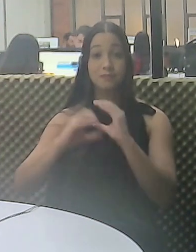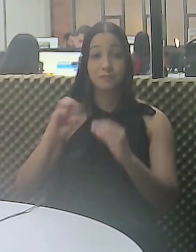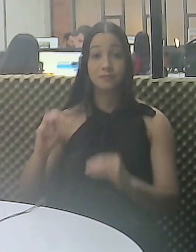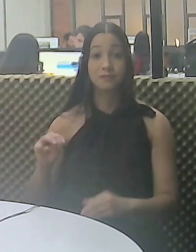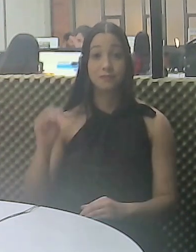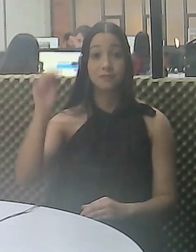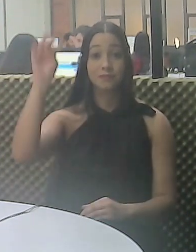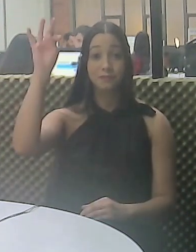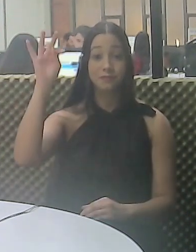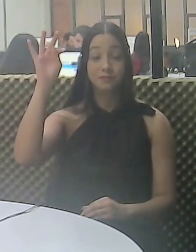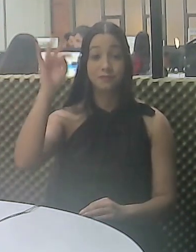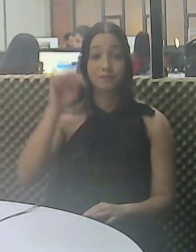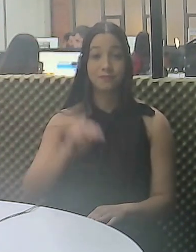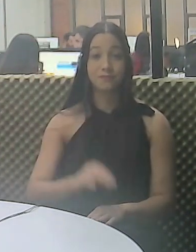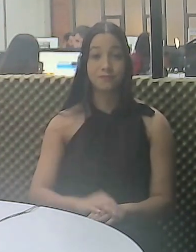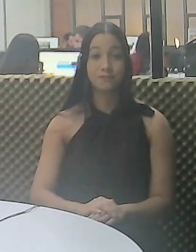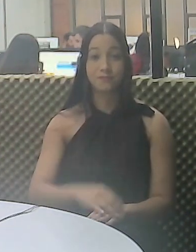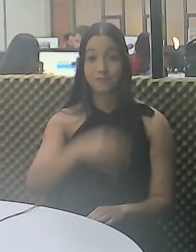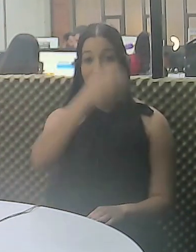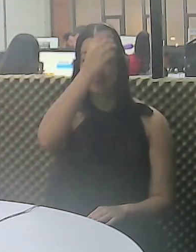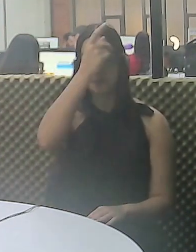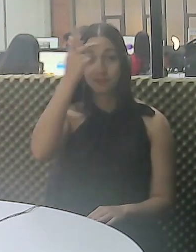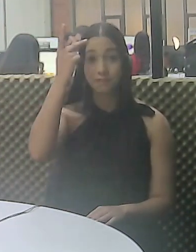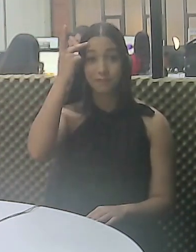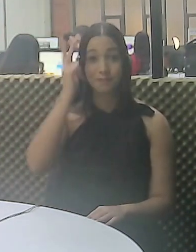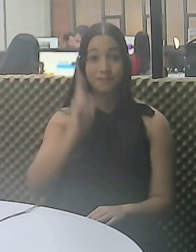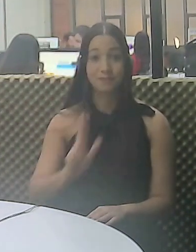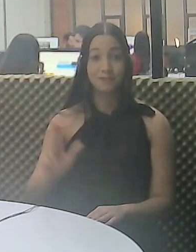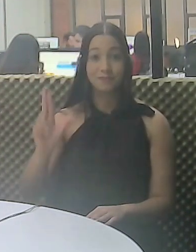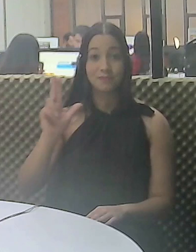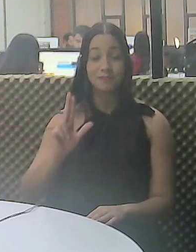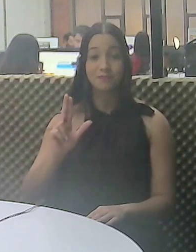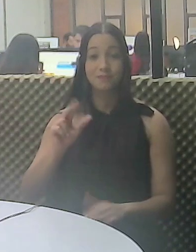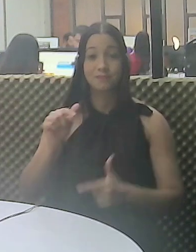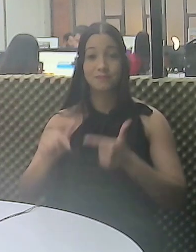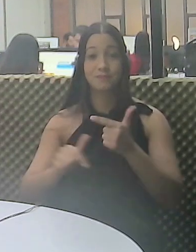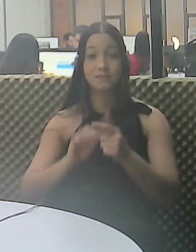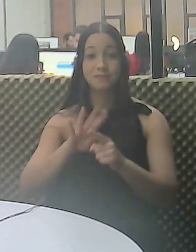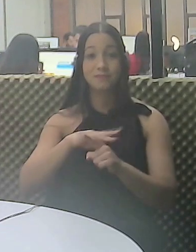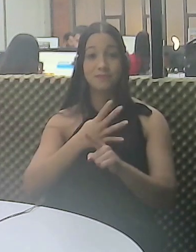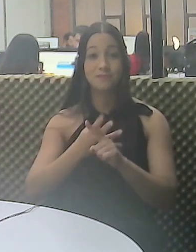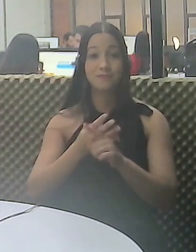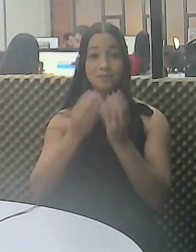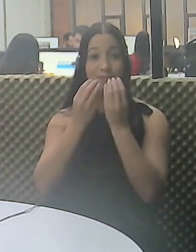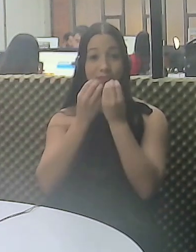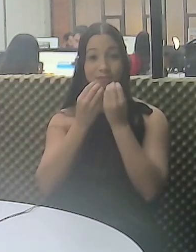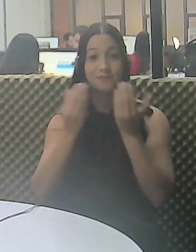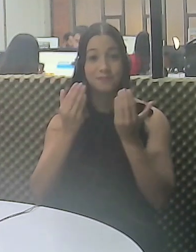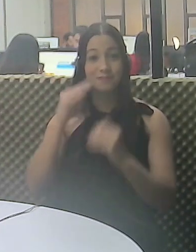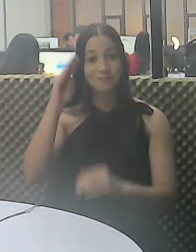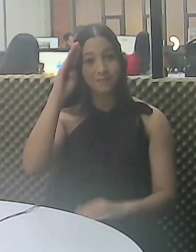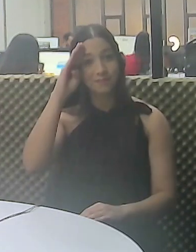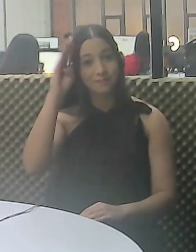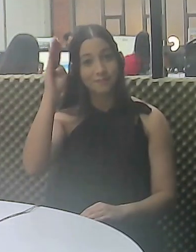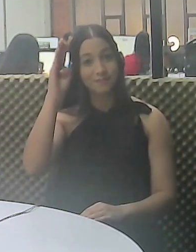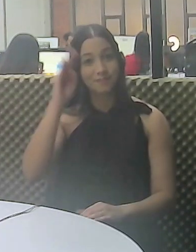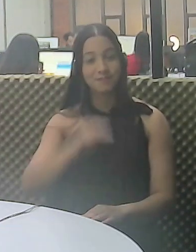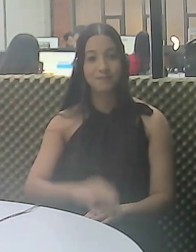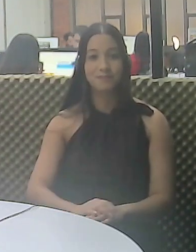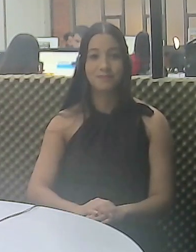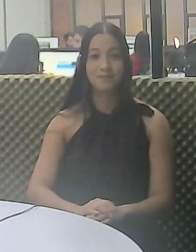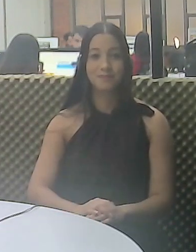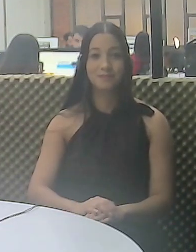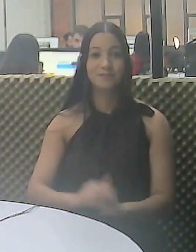e Comunicação, Marco Túlio de Castro Kahneman. Prefeitura de Uberlândia. Fazer mais, fazer bem. Até a